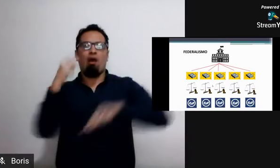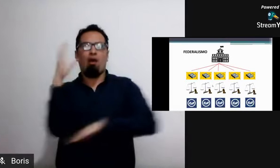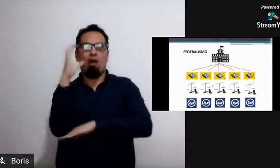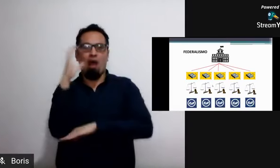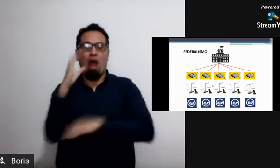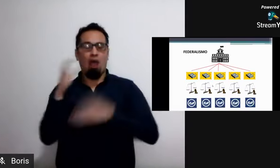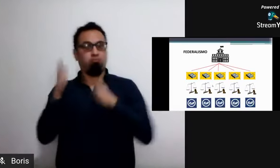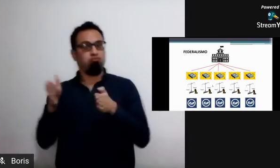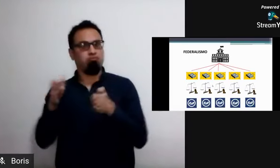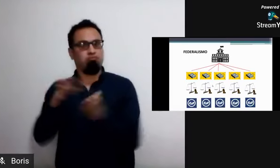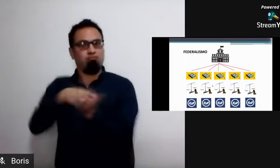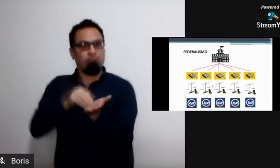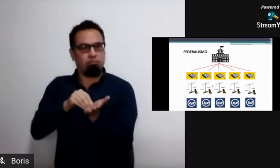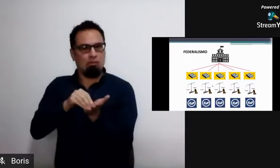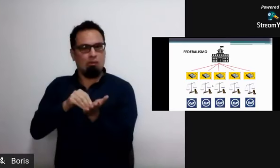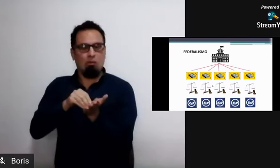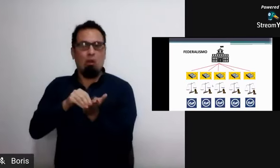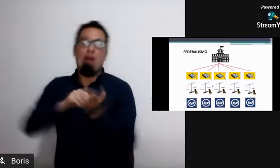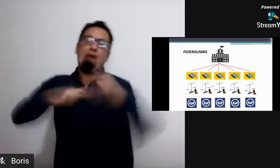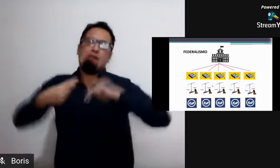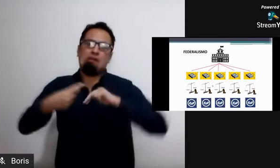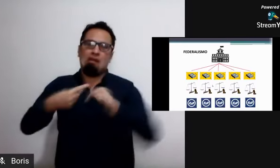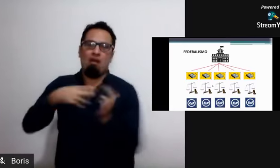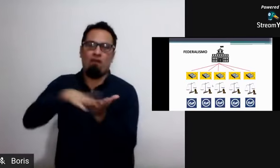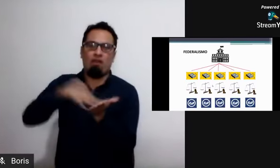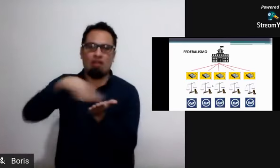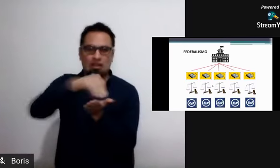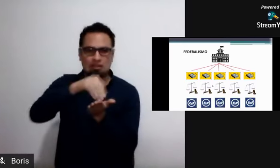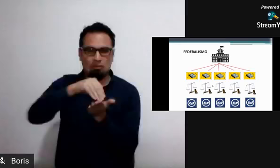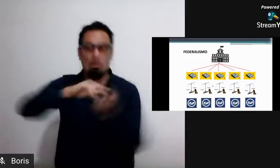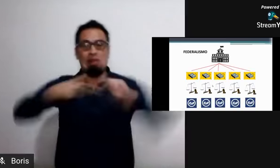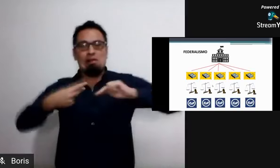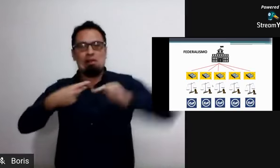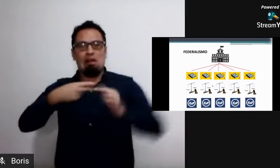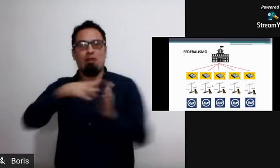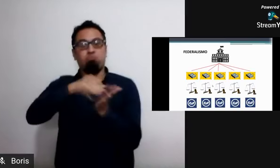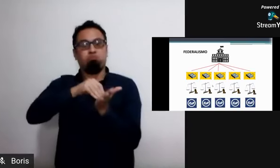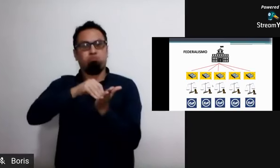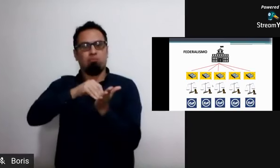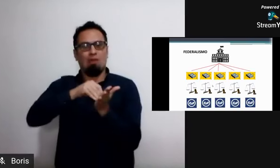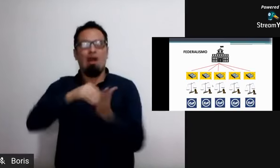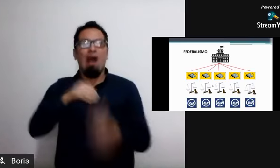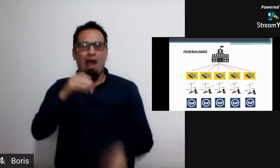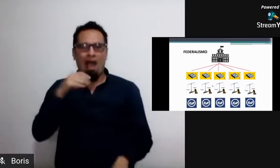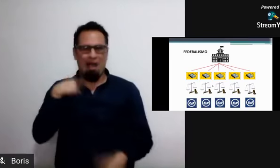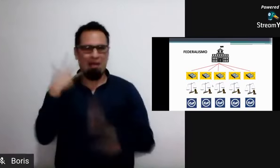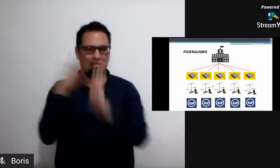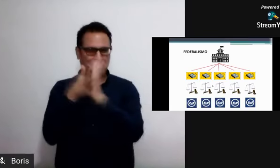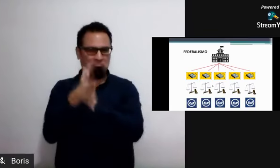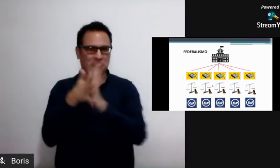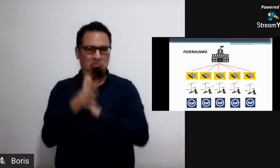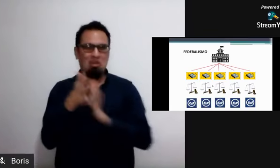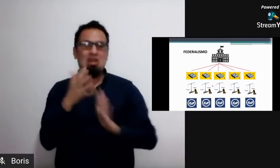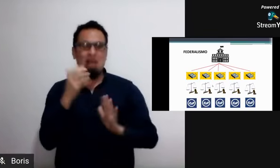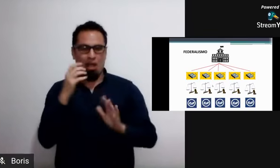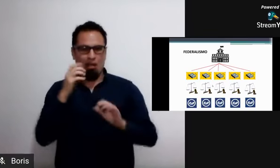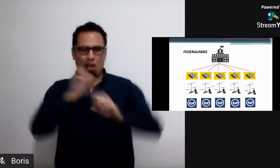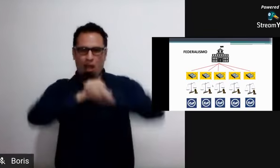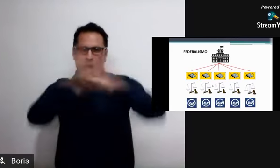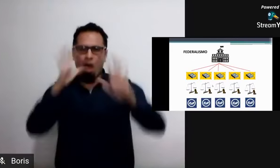estaba existiendo una modalidad de gobierno acá en Colombia que era la centralista. Posteriormente, en ese mismo periodo